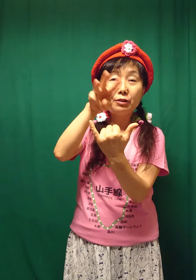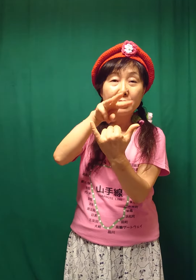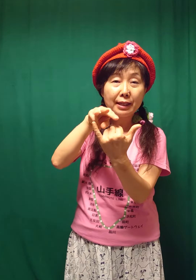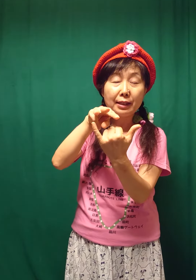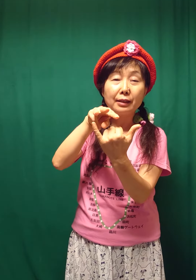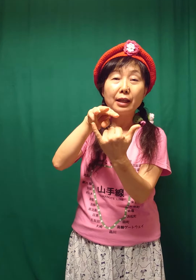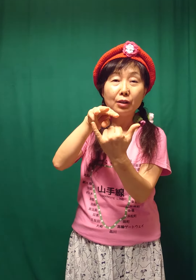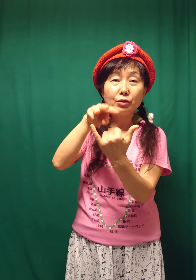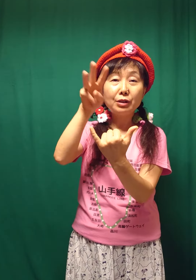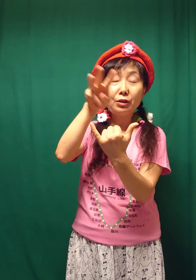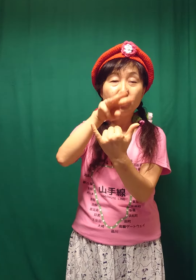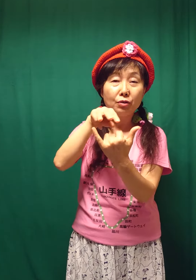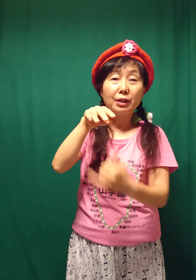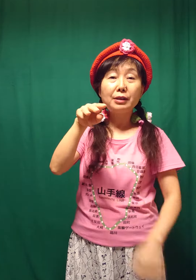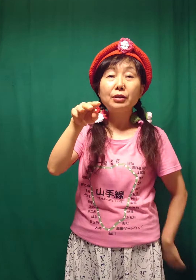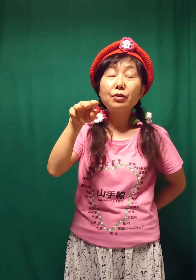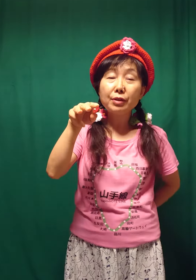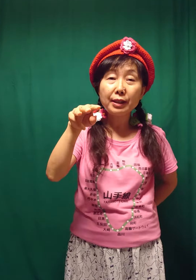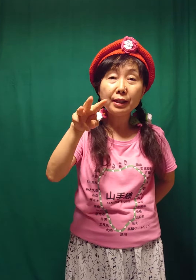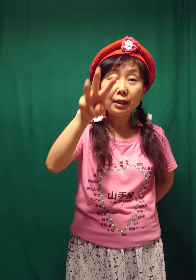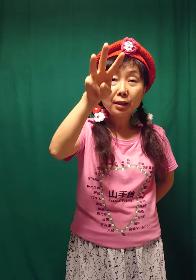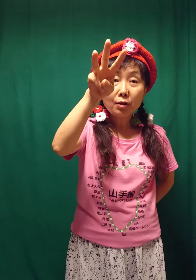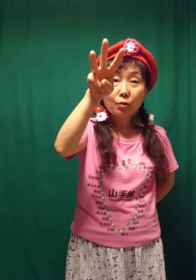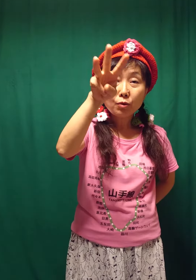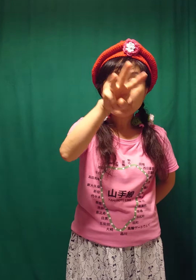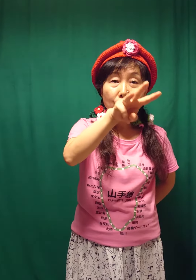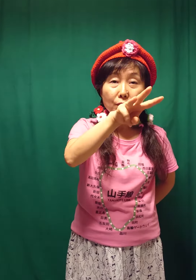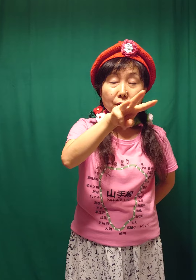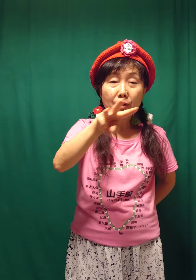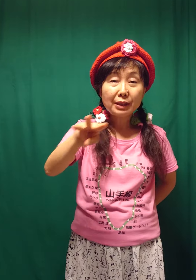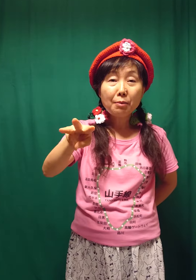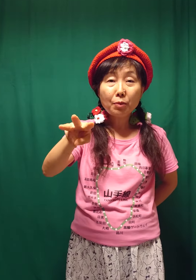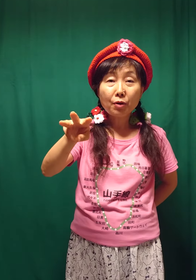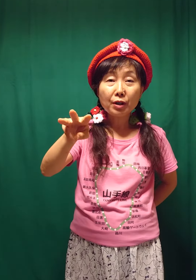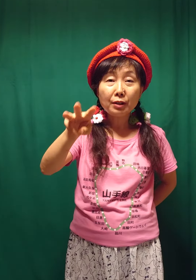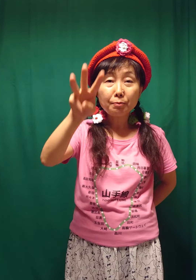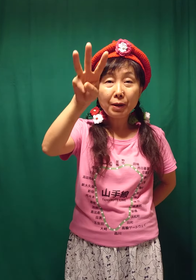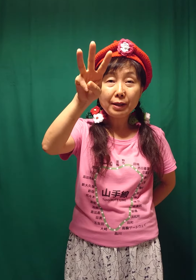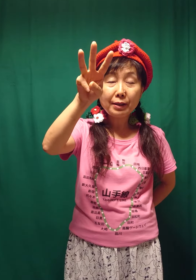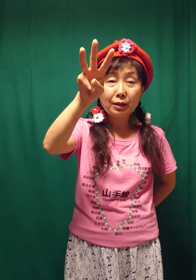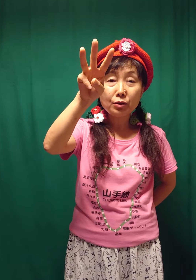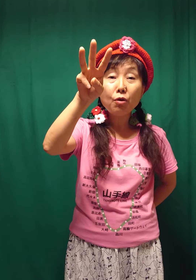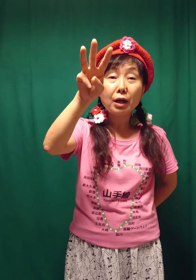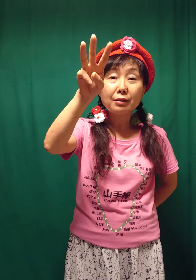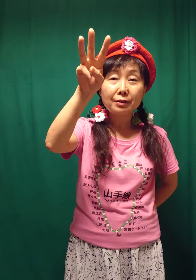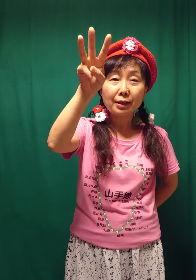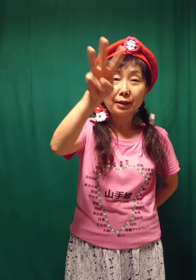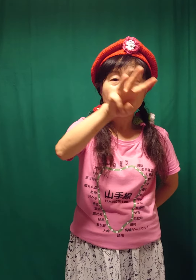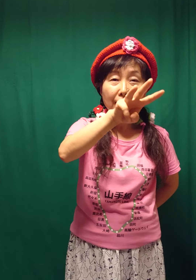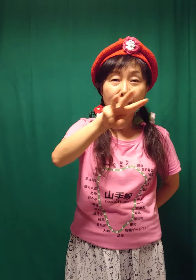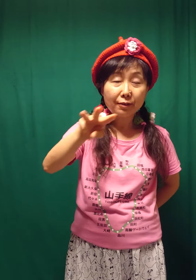の際なんだけど、それと同じようにこう3本いっぺんに句を書くんだって。